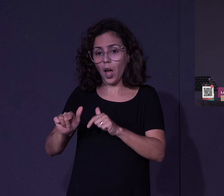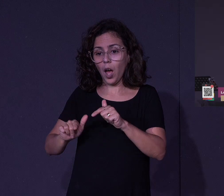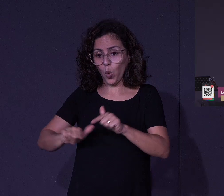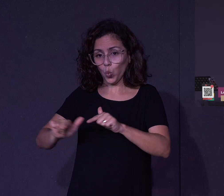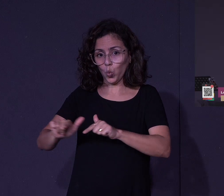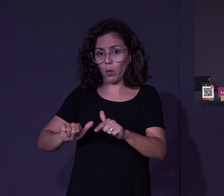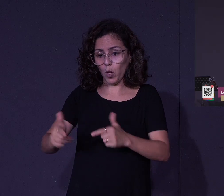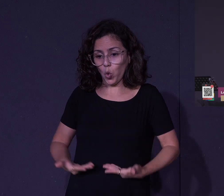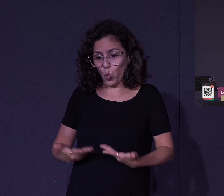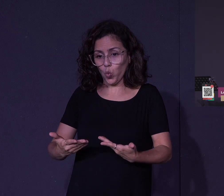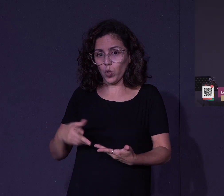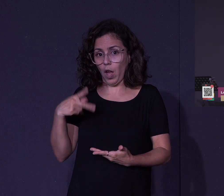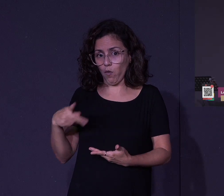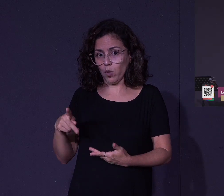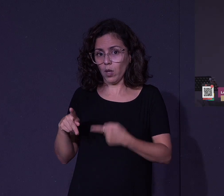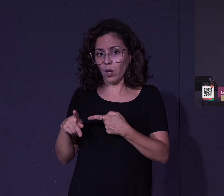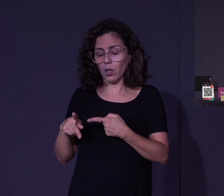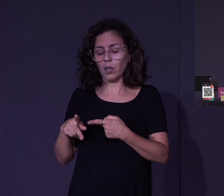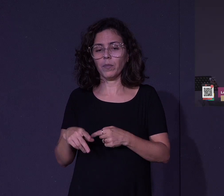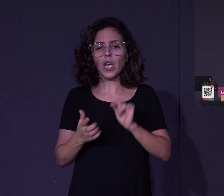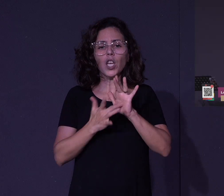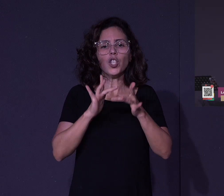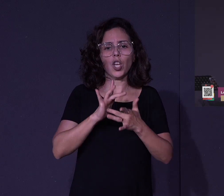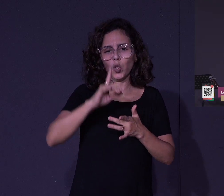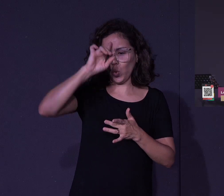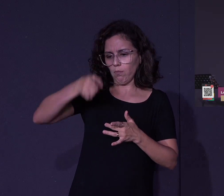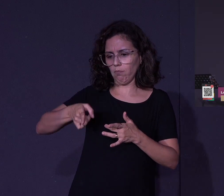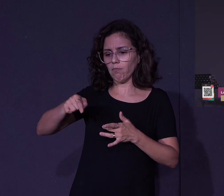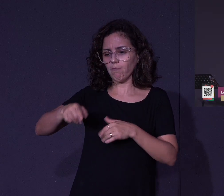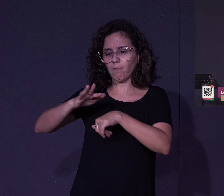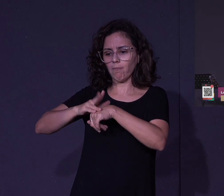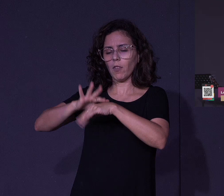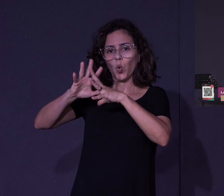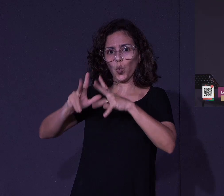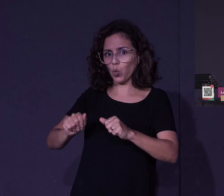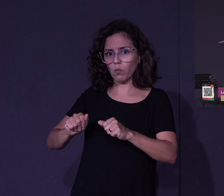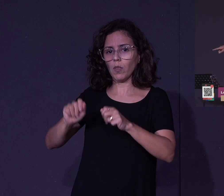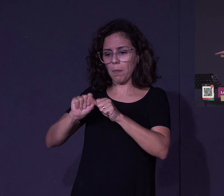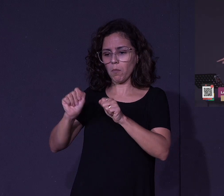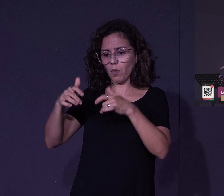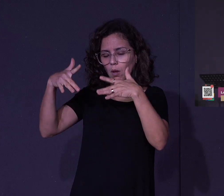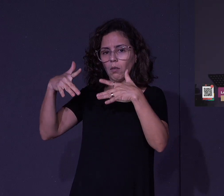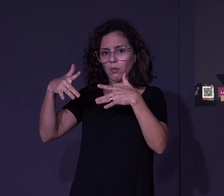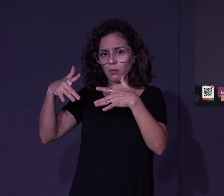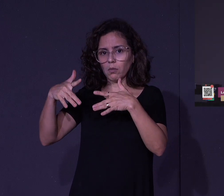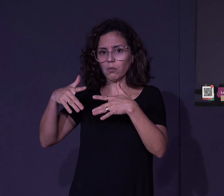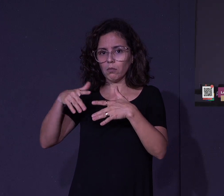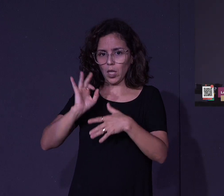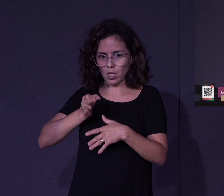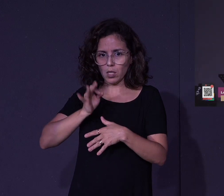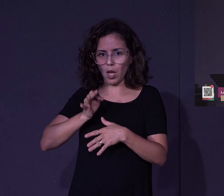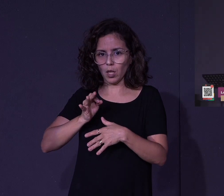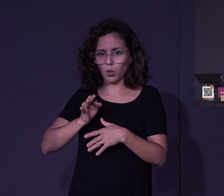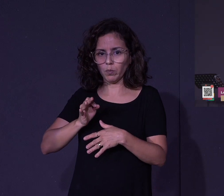Imediatamente após a liberação dessa palavra de cura sobre o servo do centurião, que se cumpre, é só ler o texto. Quando ele chega